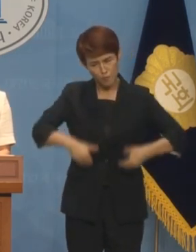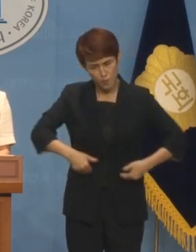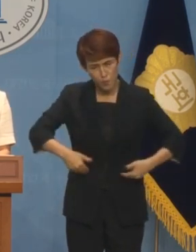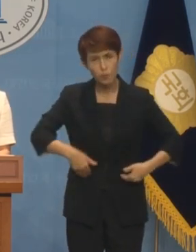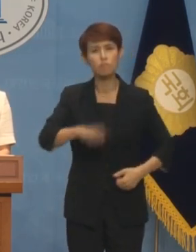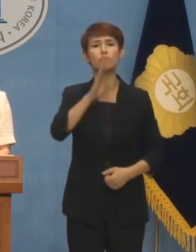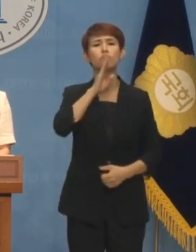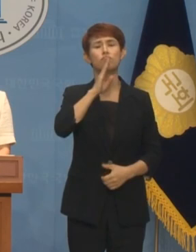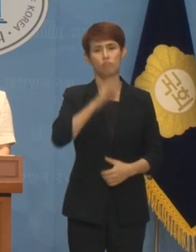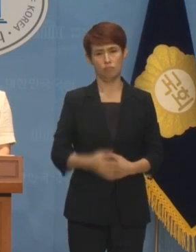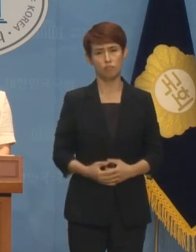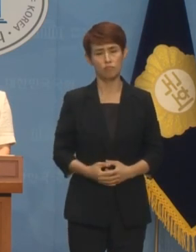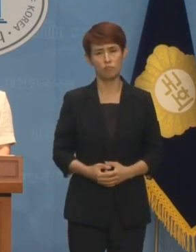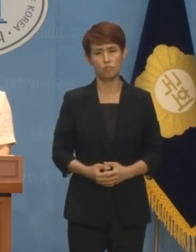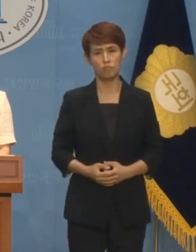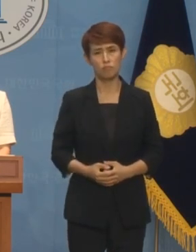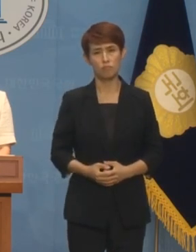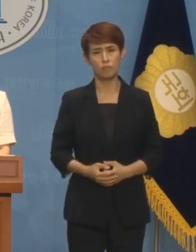요구하고 있습니다.